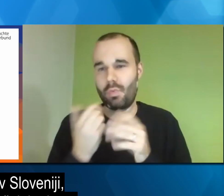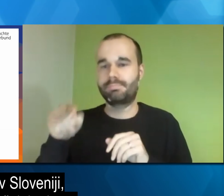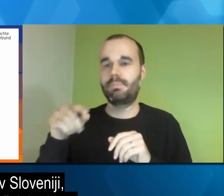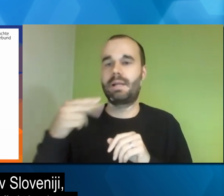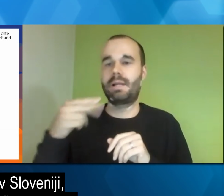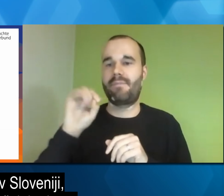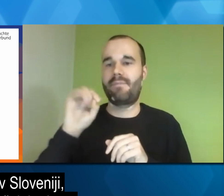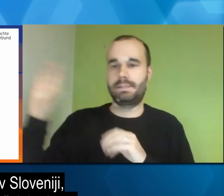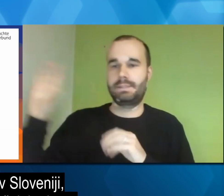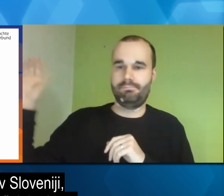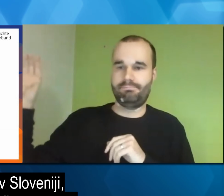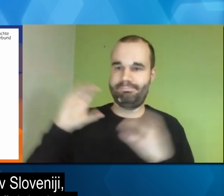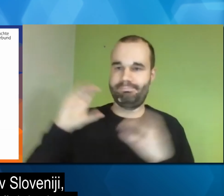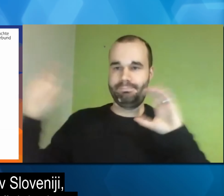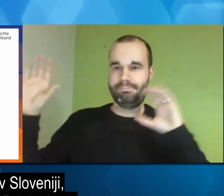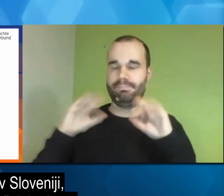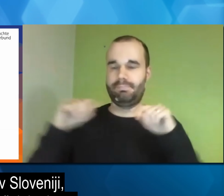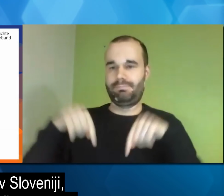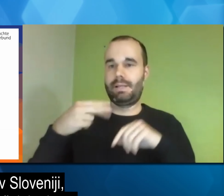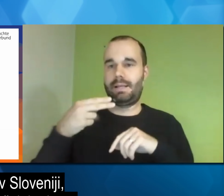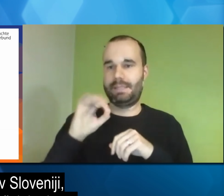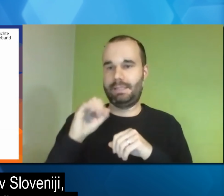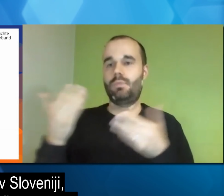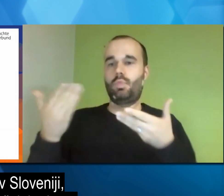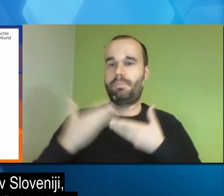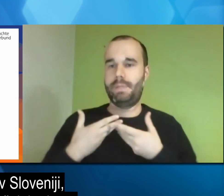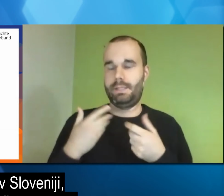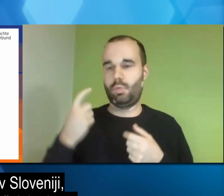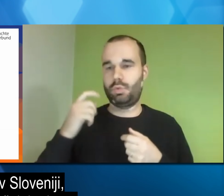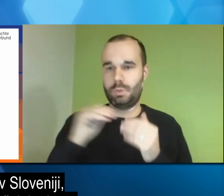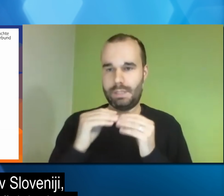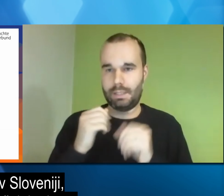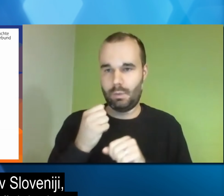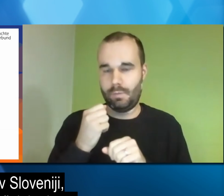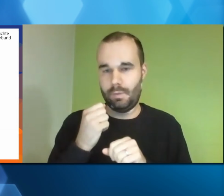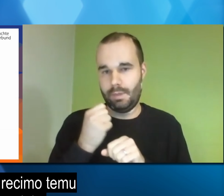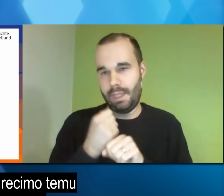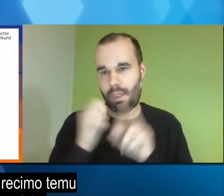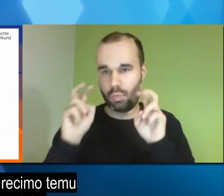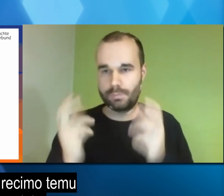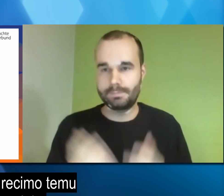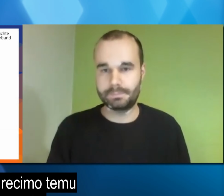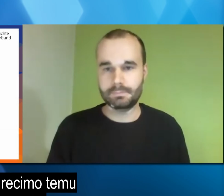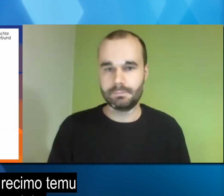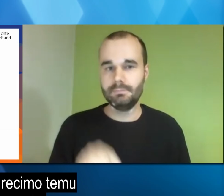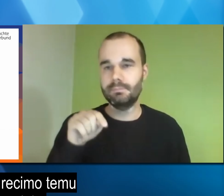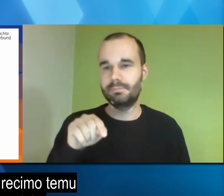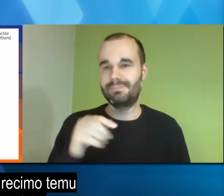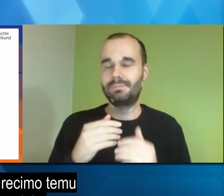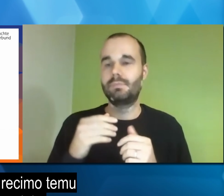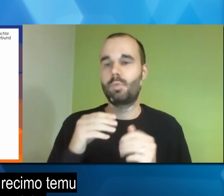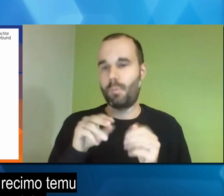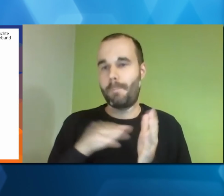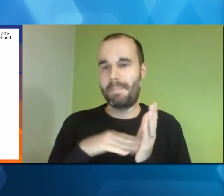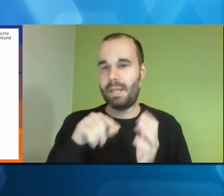Sloveniji. Torej oni HFS-u plačujejo denar za njihovo, recimo temu,